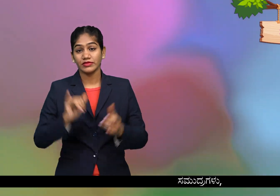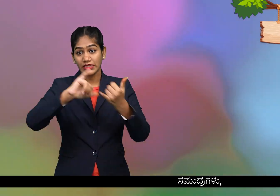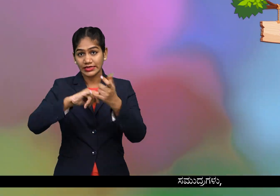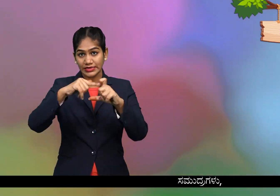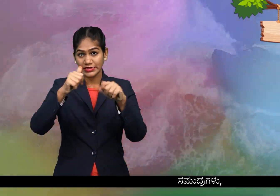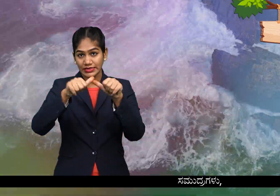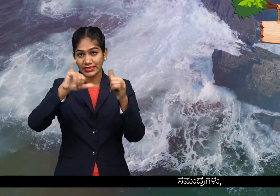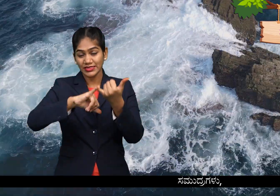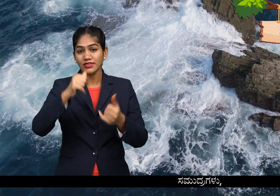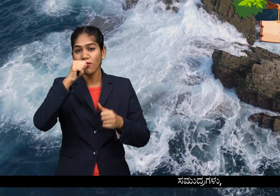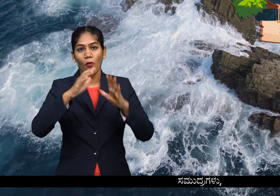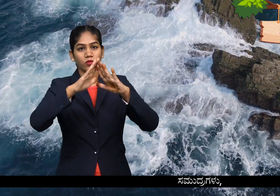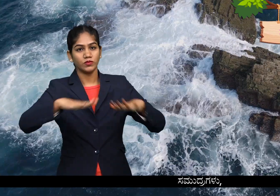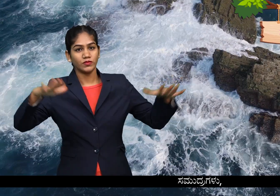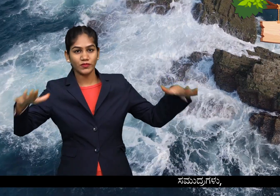ಸಮುದ್ರಗಳು